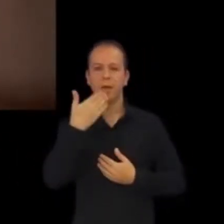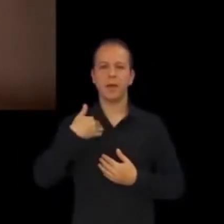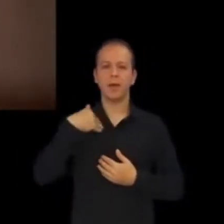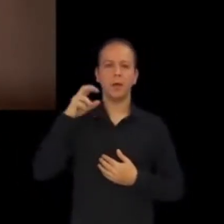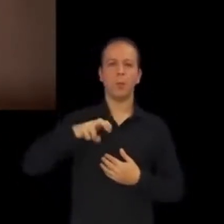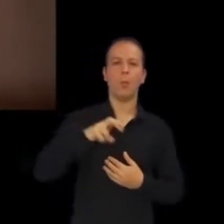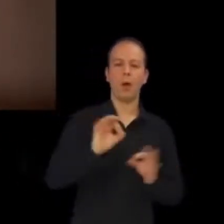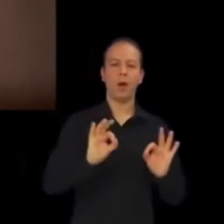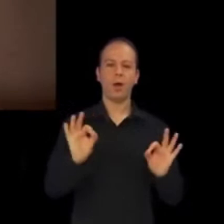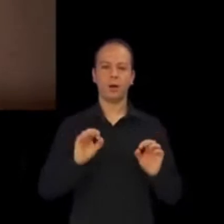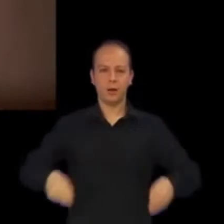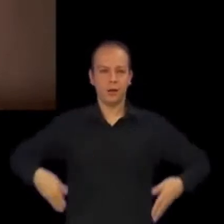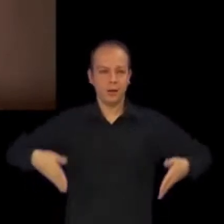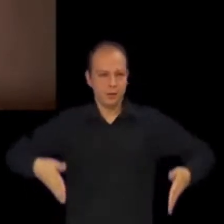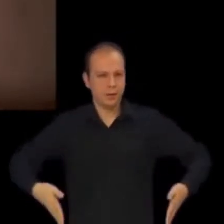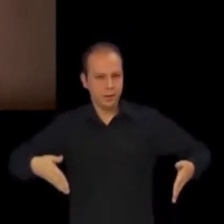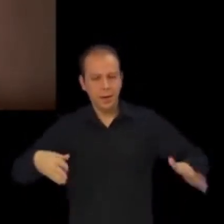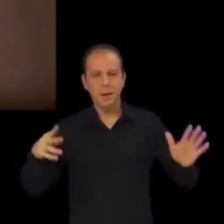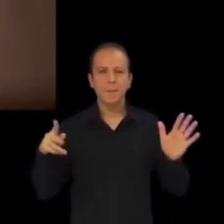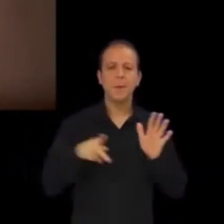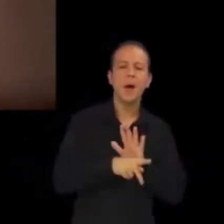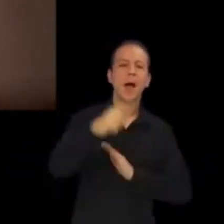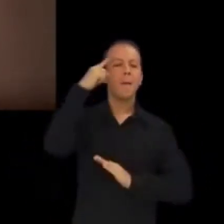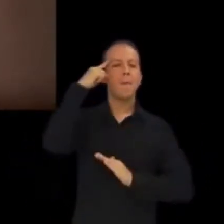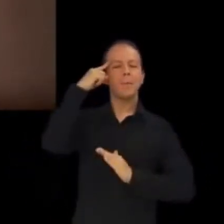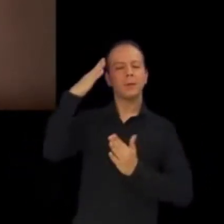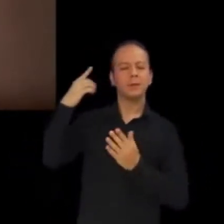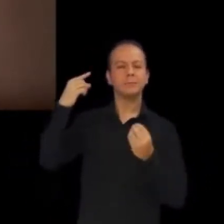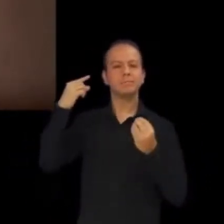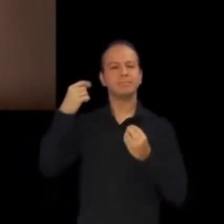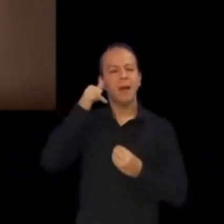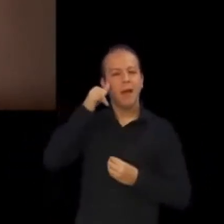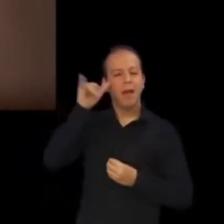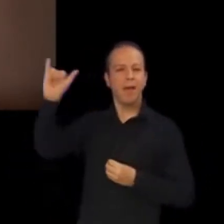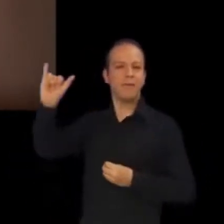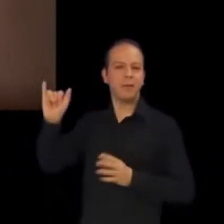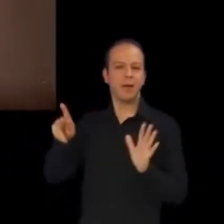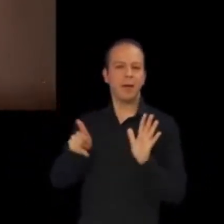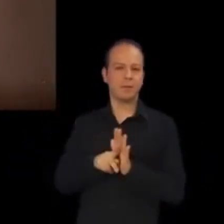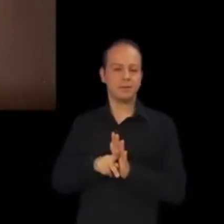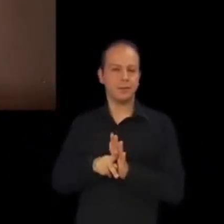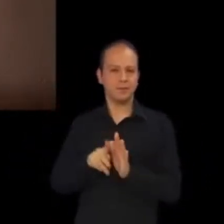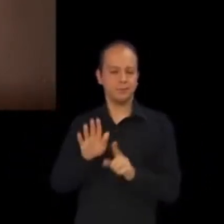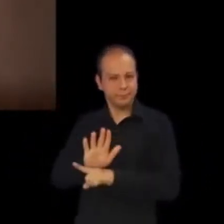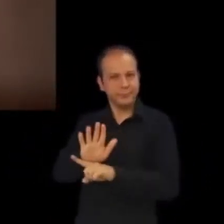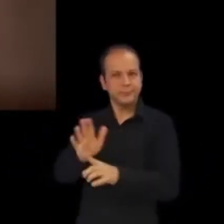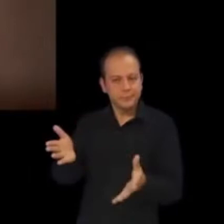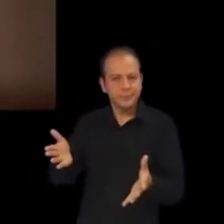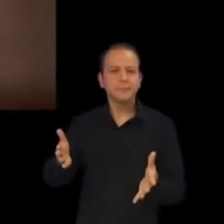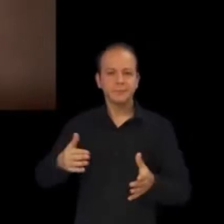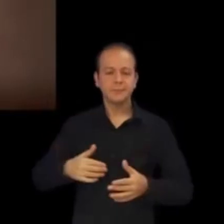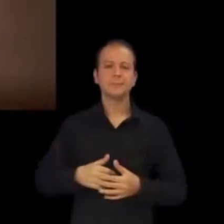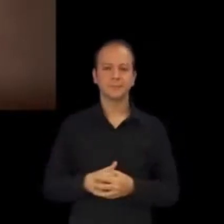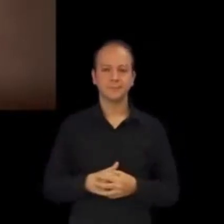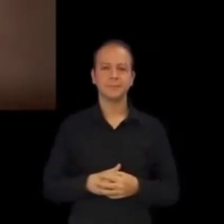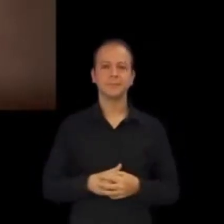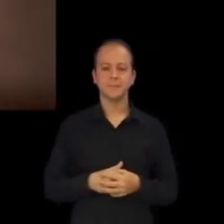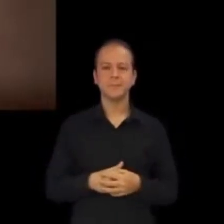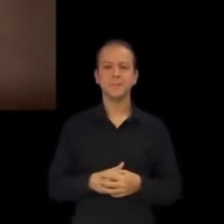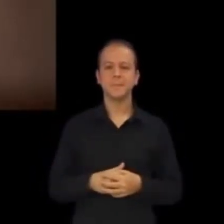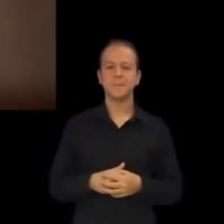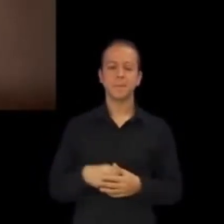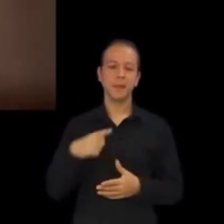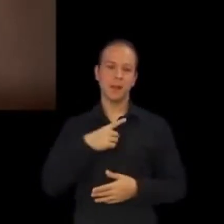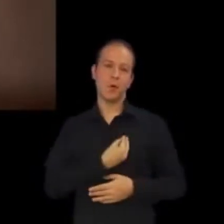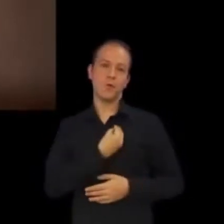não enxerga, a pessoa não anda. Xavier Cooper. Então, assim, sei lá, talvez psicologicamente você fala, bom, vamos evitar andar. Cena congela e